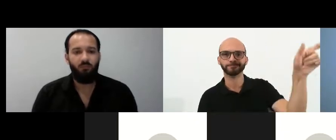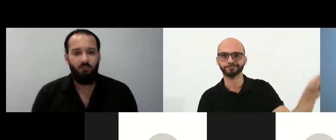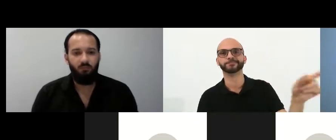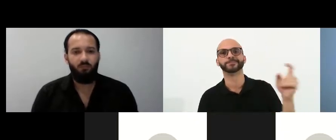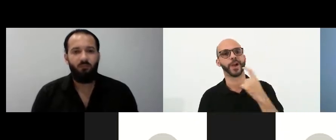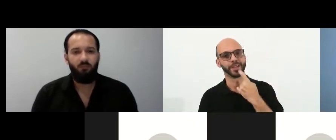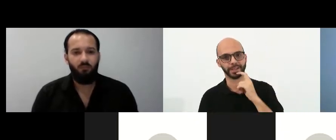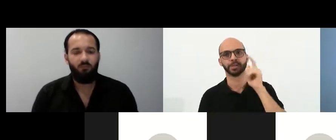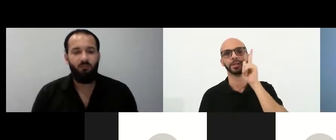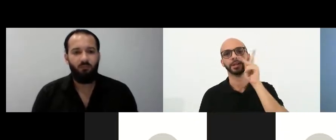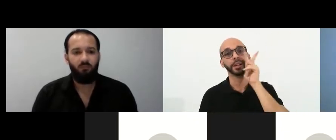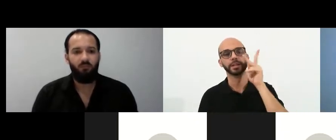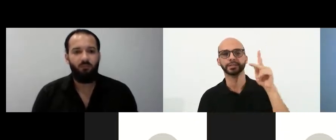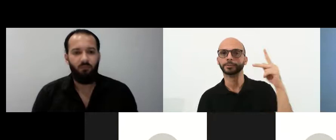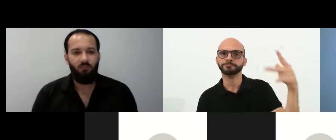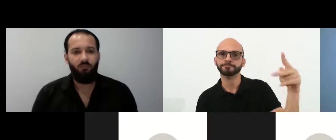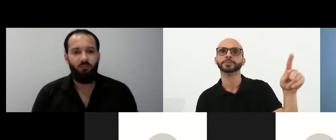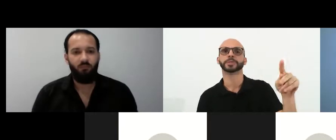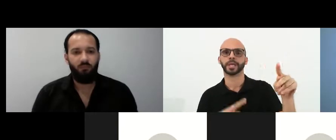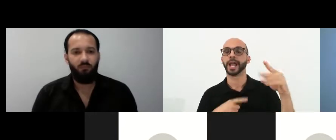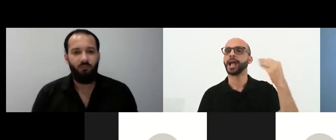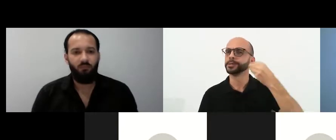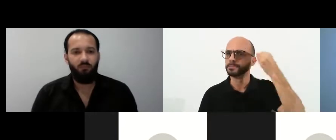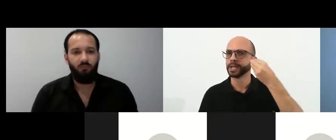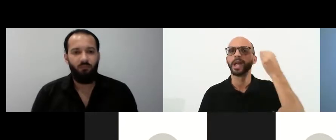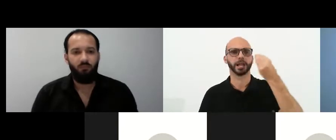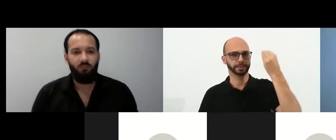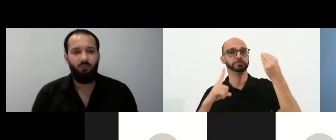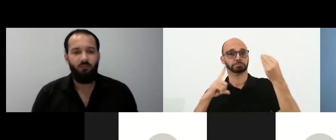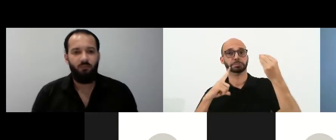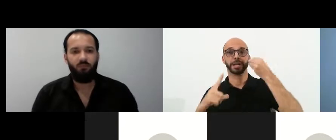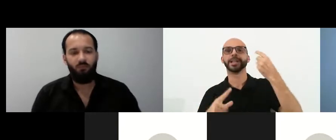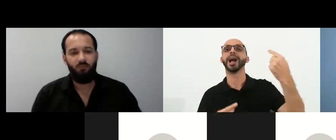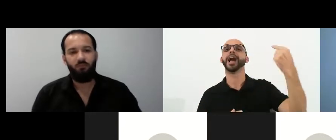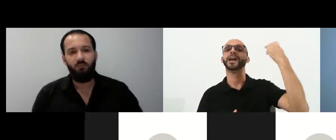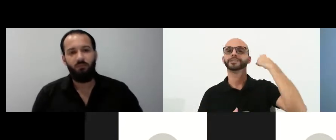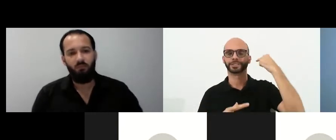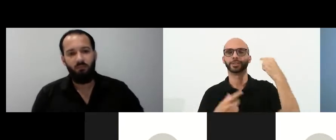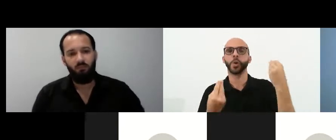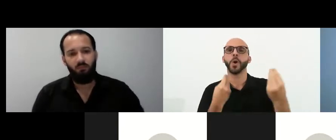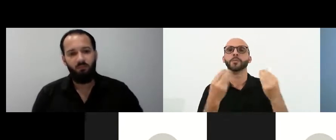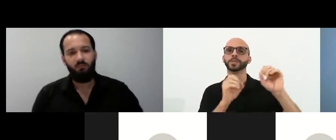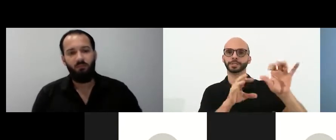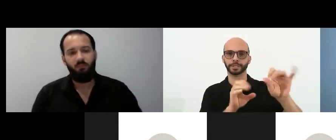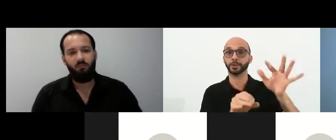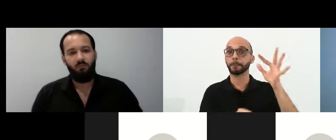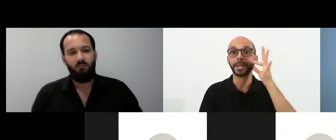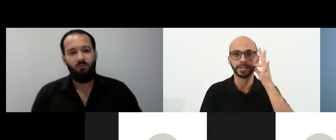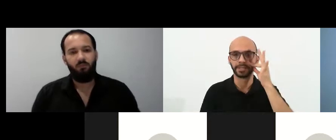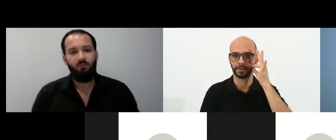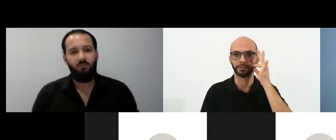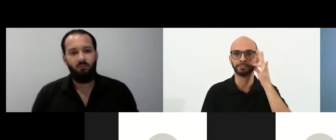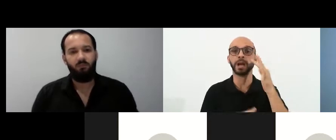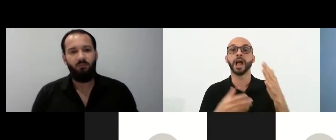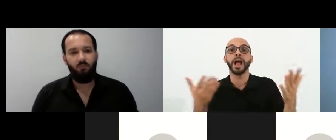esses dois surdos, que são professores, o Rodrigo e a Grace Kelly, que têm experiência antes,